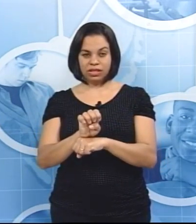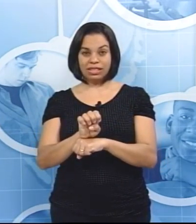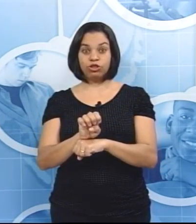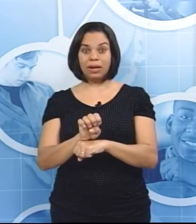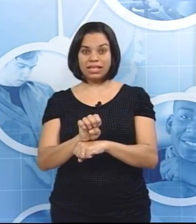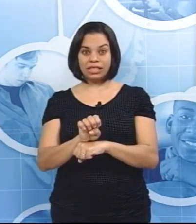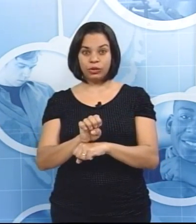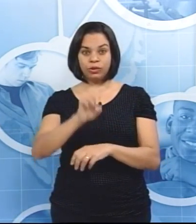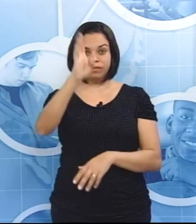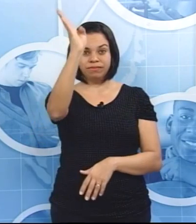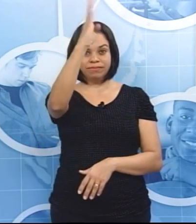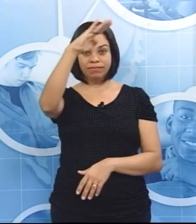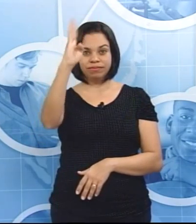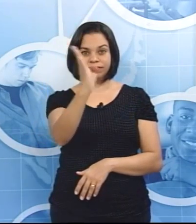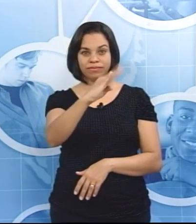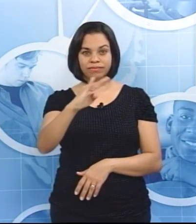Sinal de Brasil.